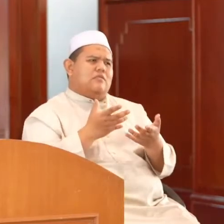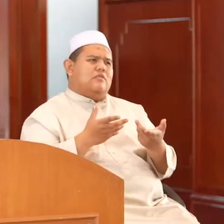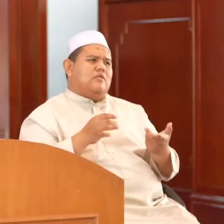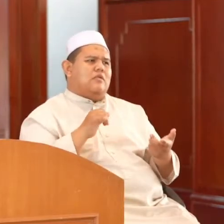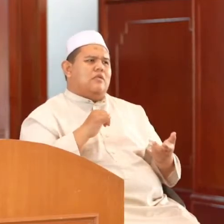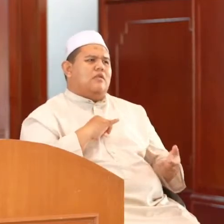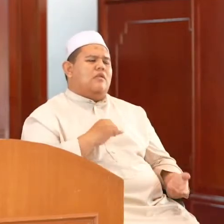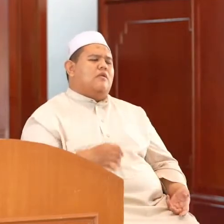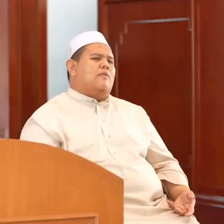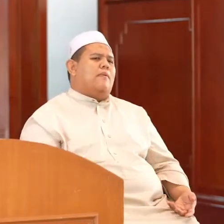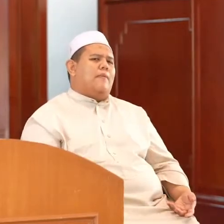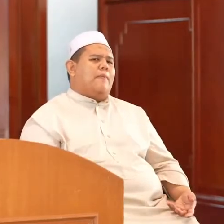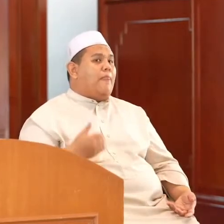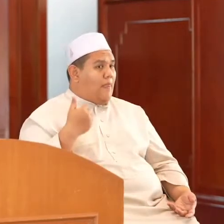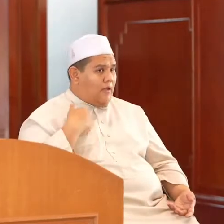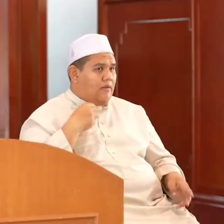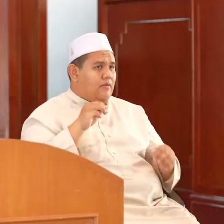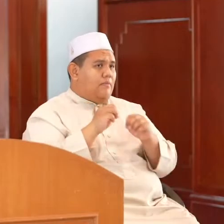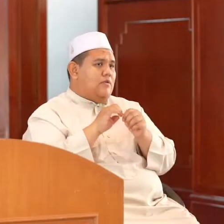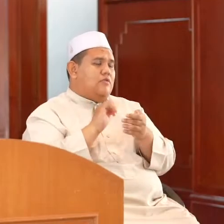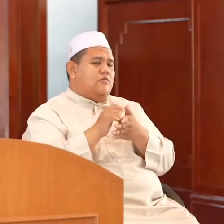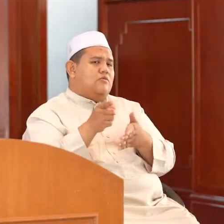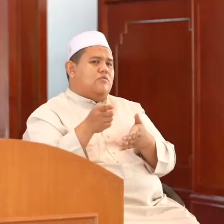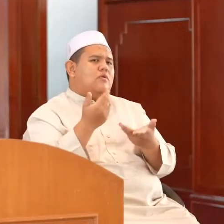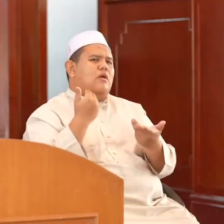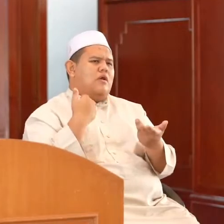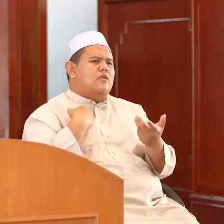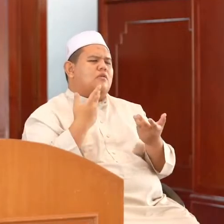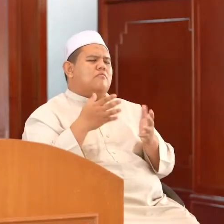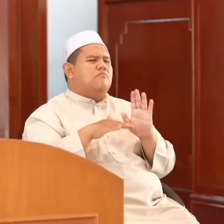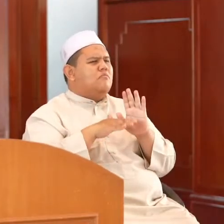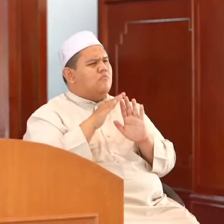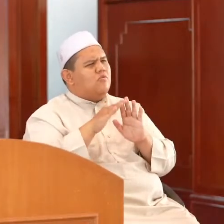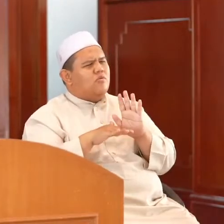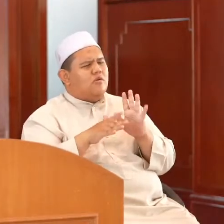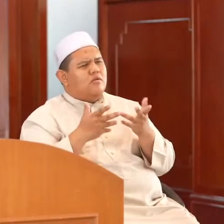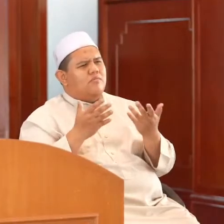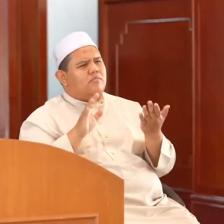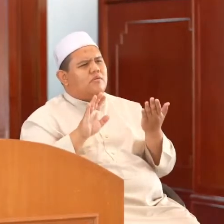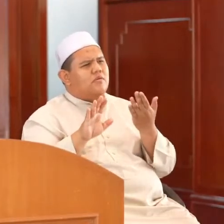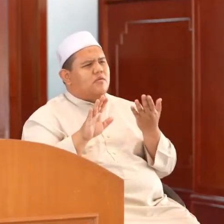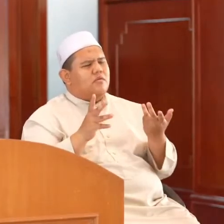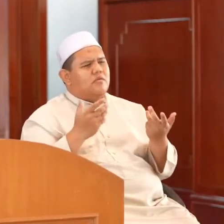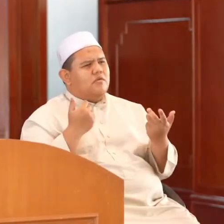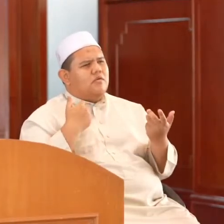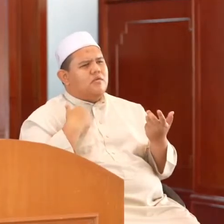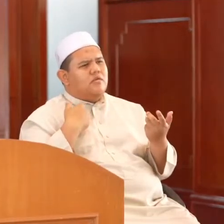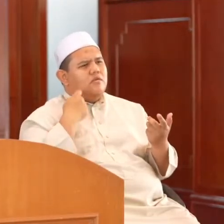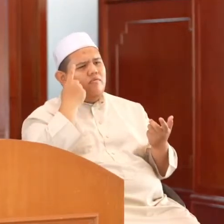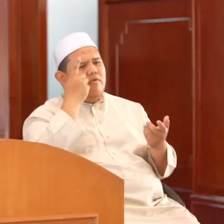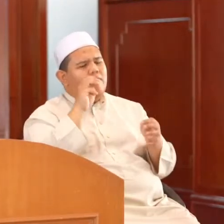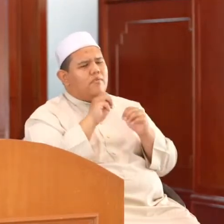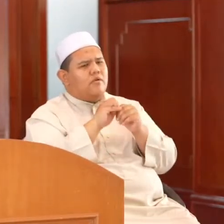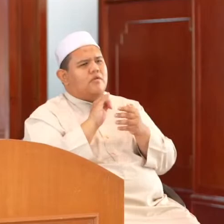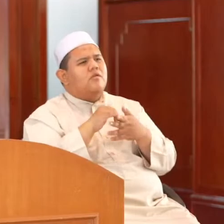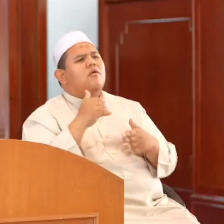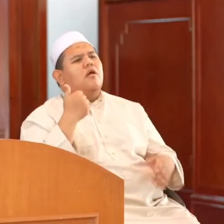aku. Ada tak kita dengar orang cakap gitu? Lebih kurang. Ada tak orang yang sepahaman macam ada?